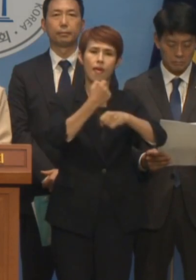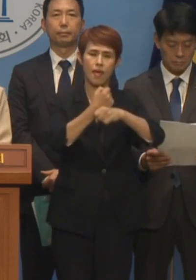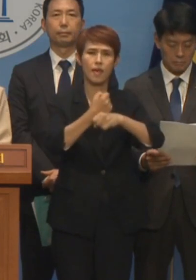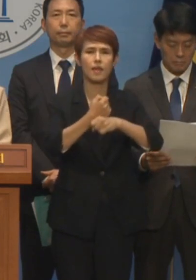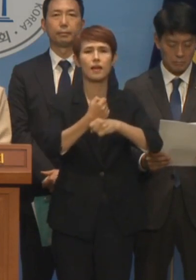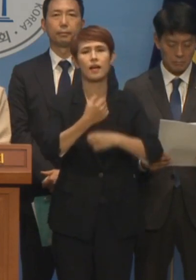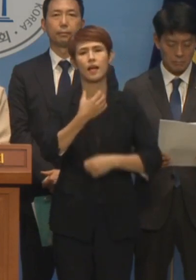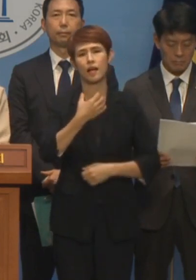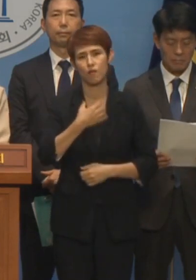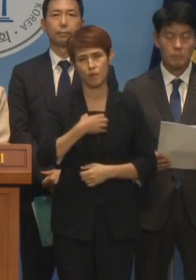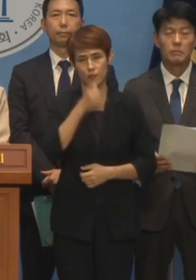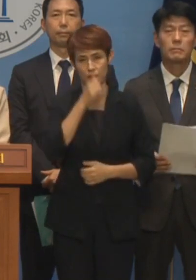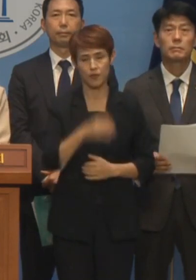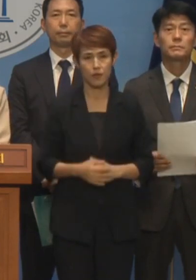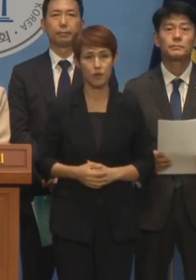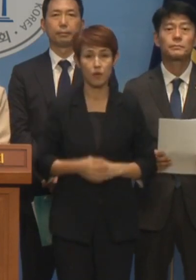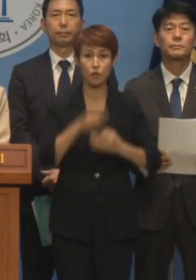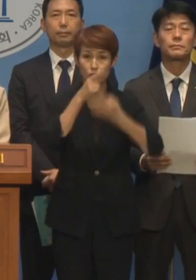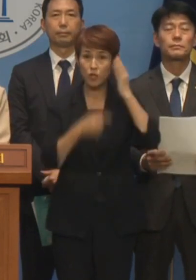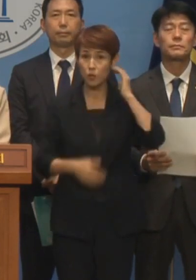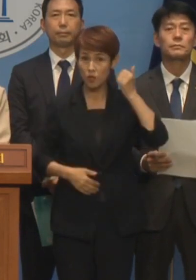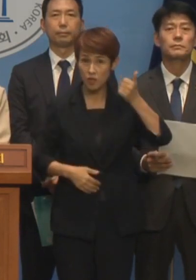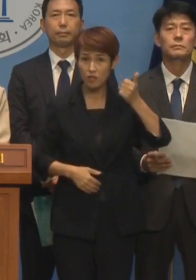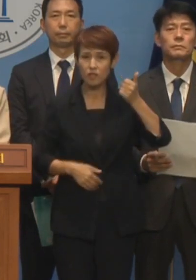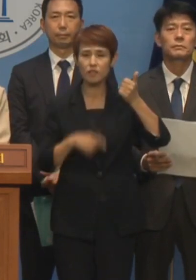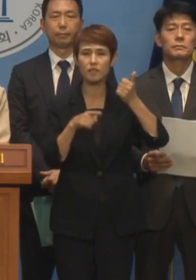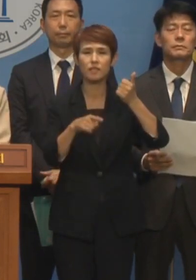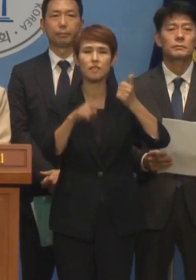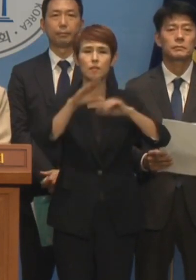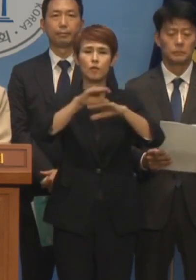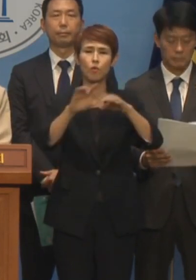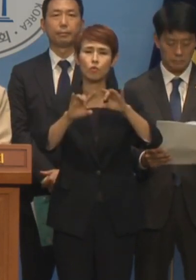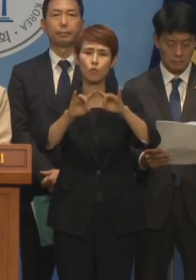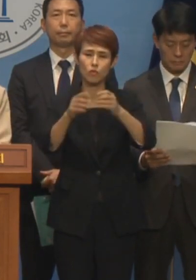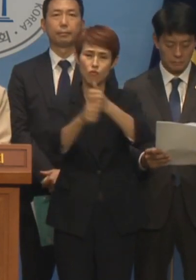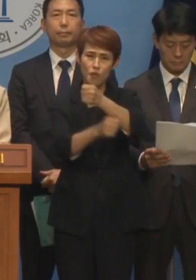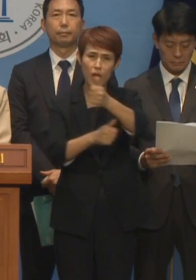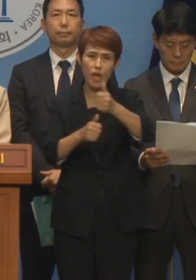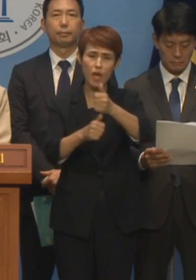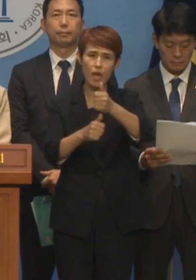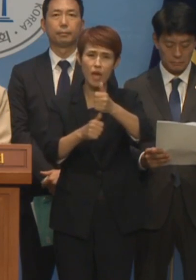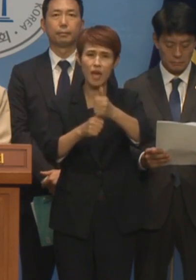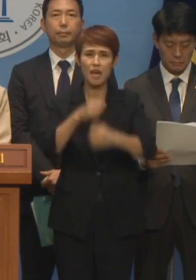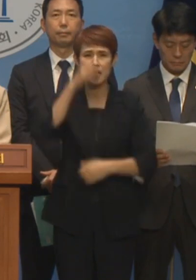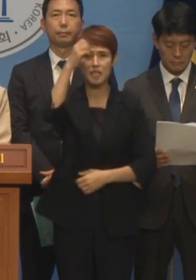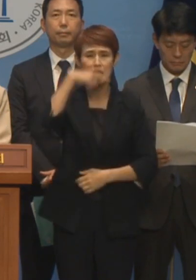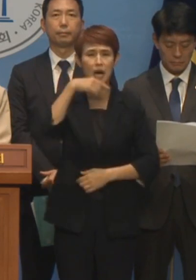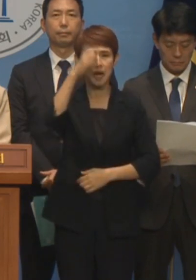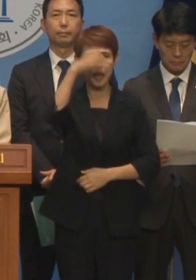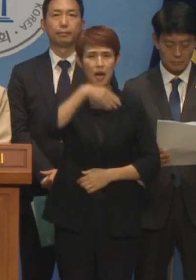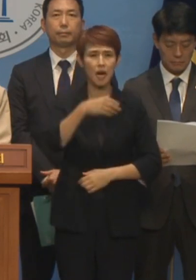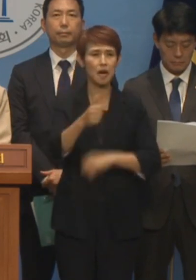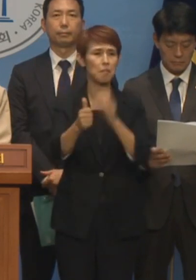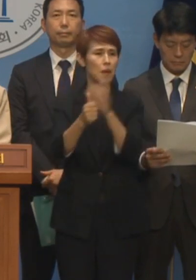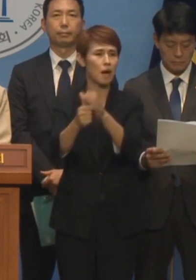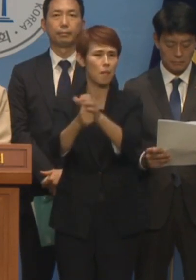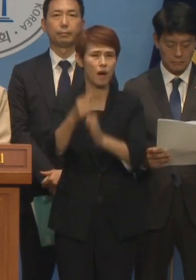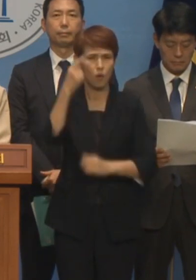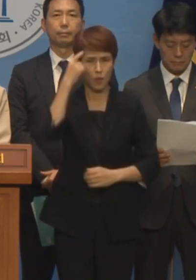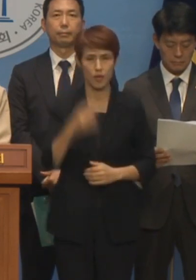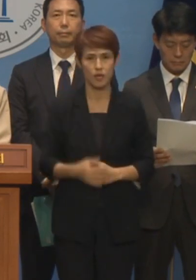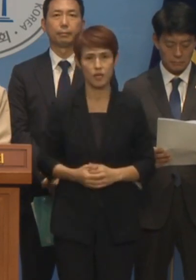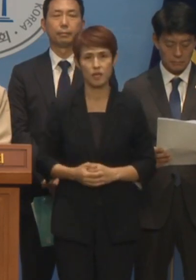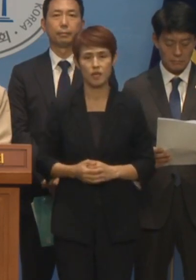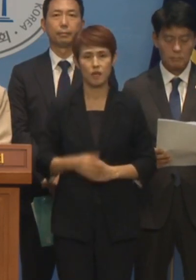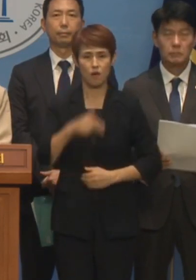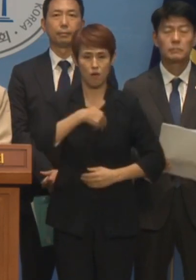있다. 윤석열 대통령은 합의제인 방통위를 언제까지 바지위원장 체제로 유지할 것인가? 지난